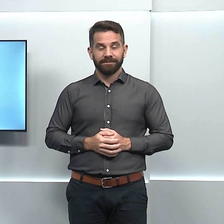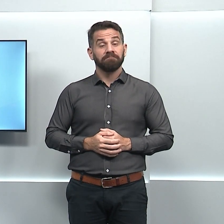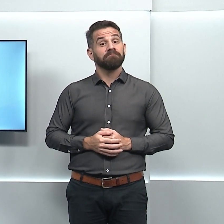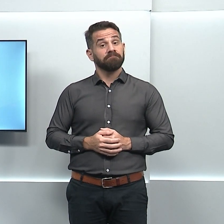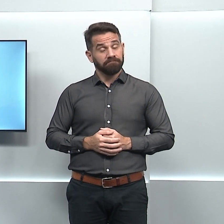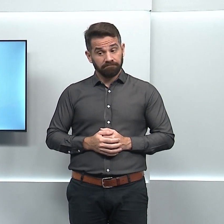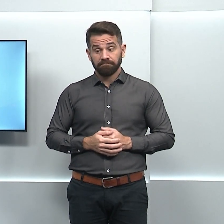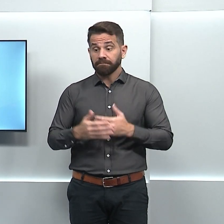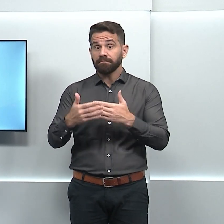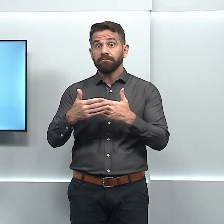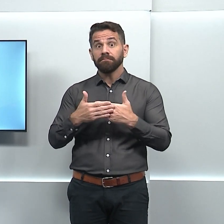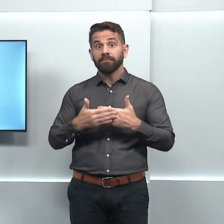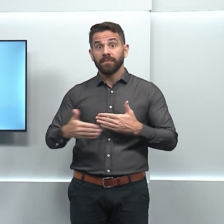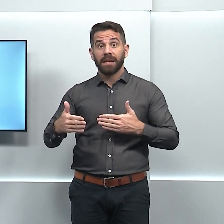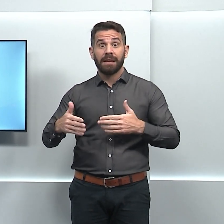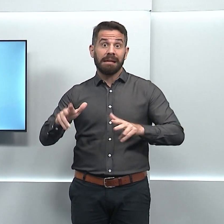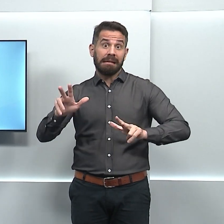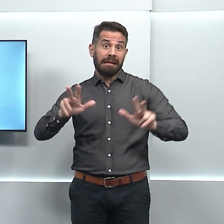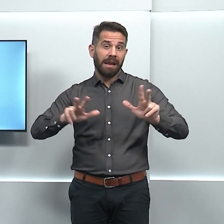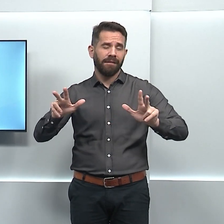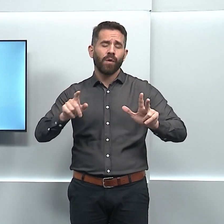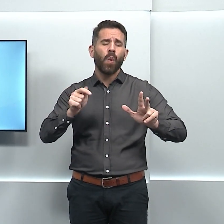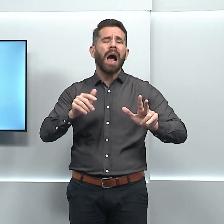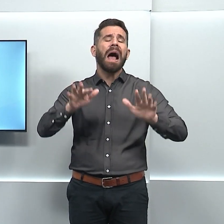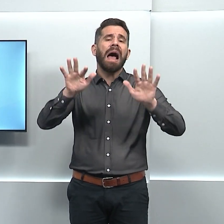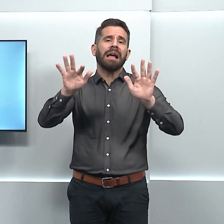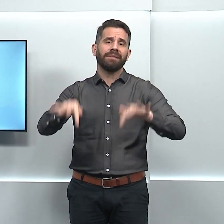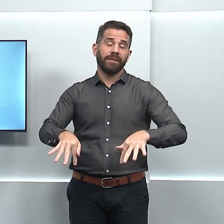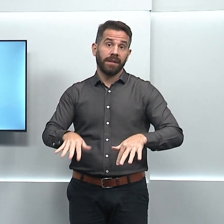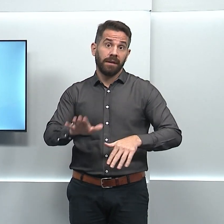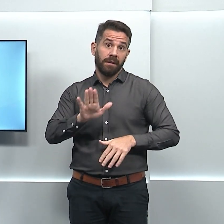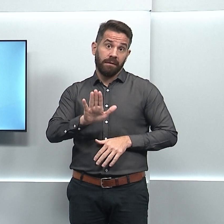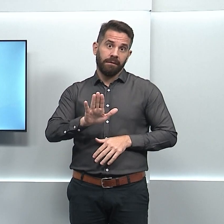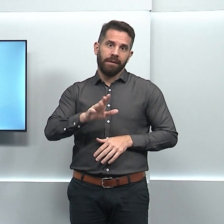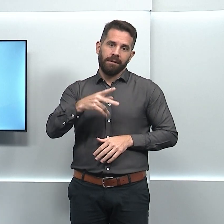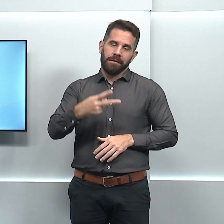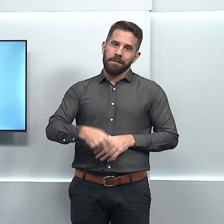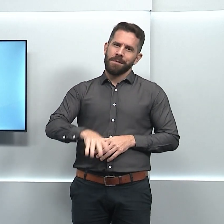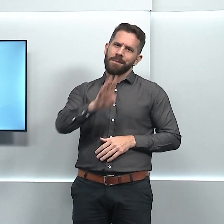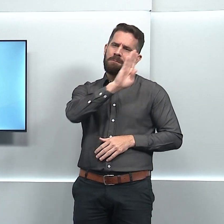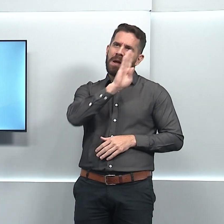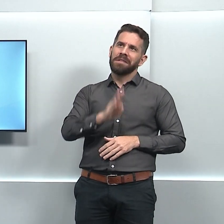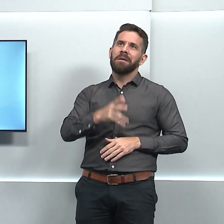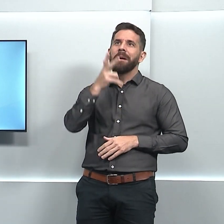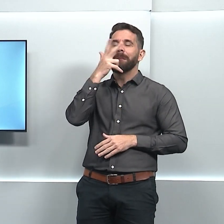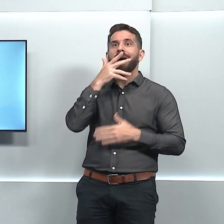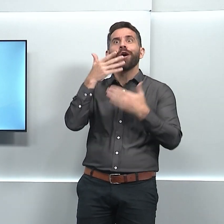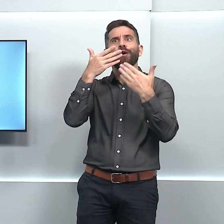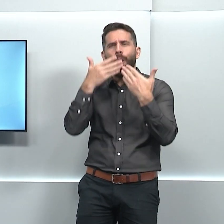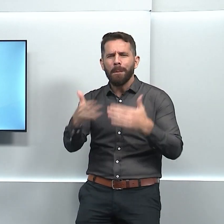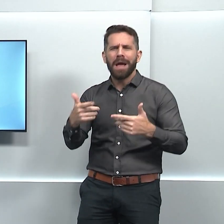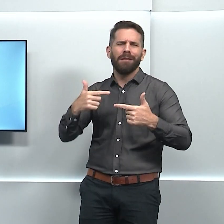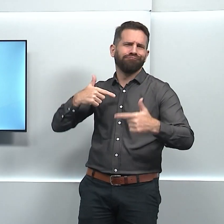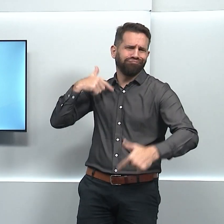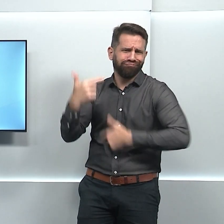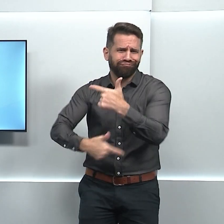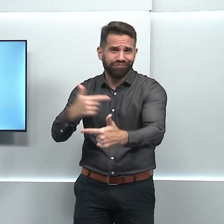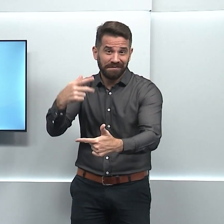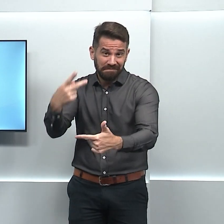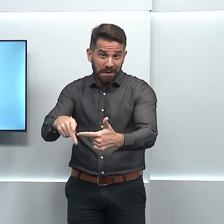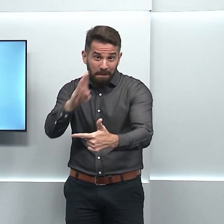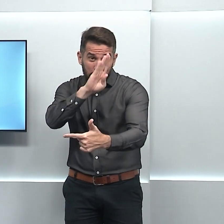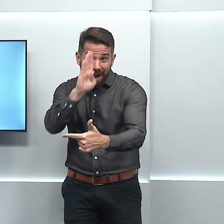Bom, o carnaval está quase acabando e para o Brasil, né, muitas vezes o ano começa depois do carnaval. Então eu tenho uma dica para você que quer se